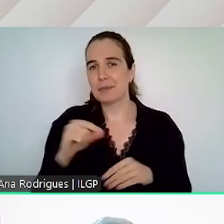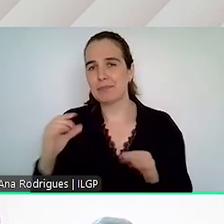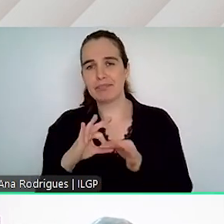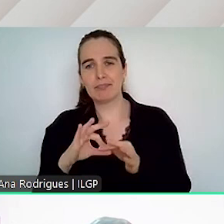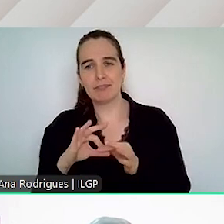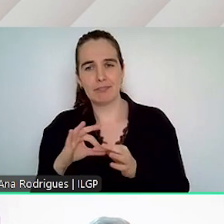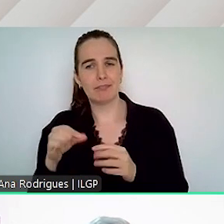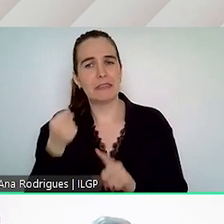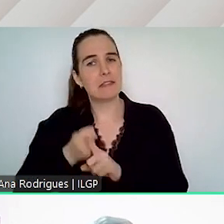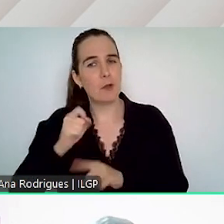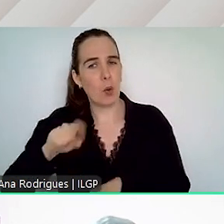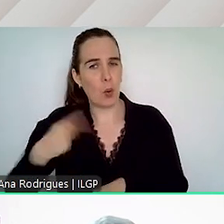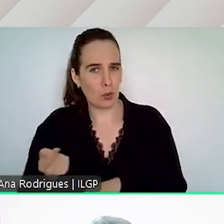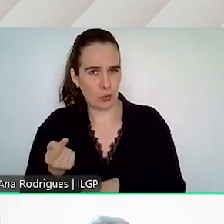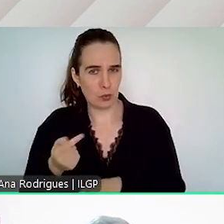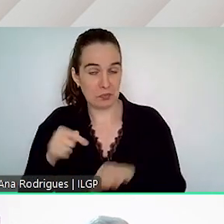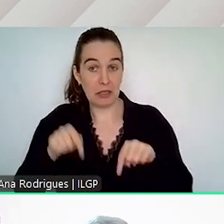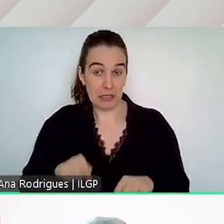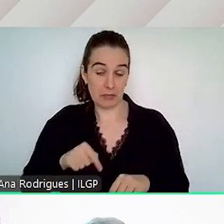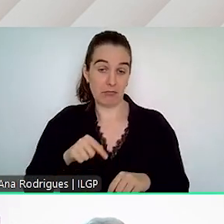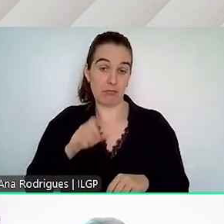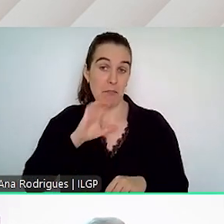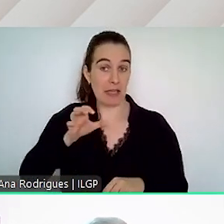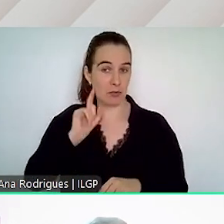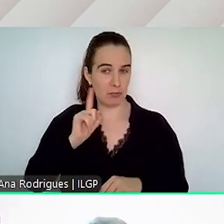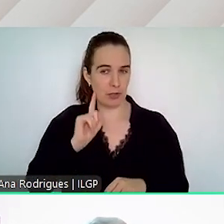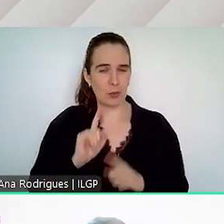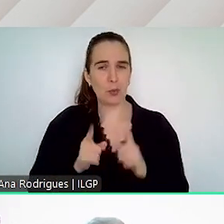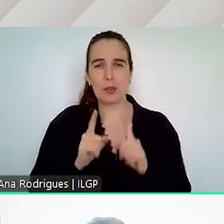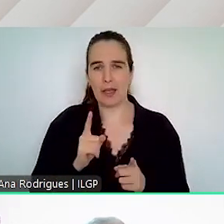desafio importante para o nosso país e para o nosso Estado, que é a